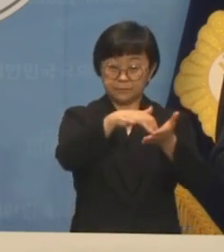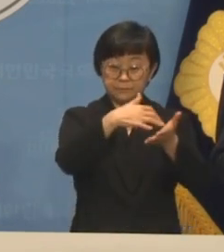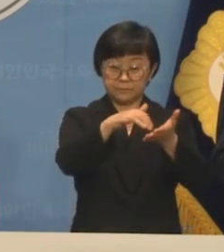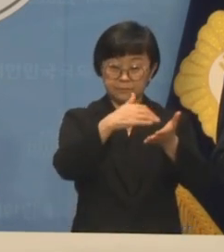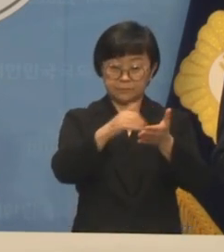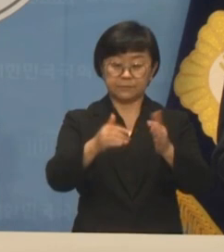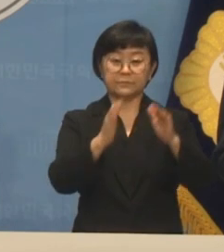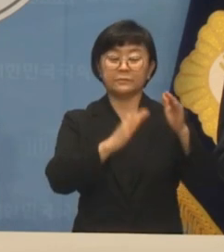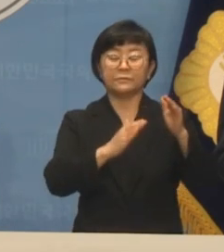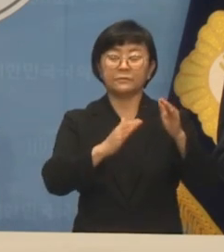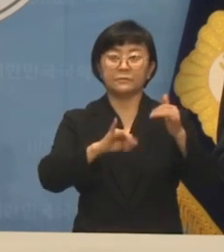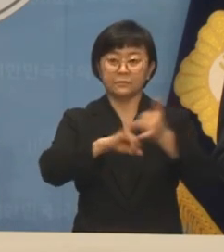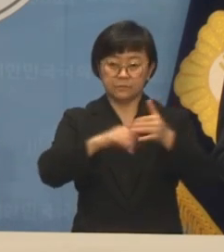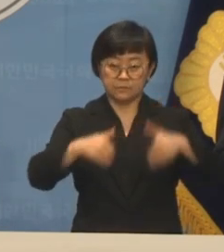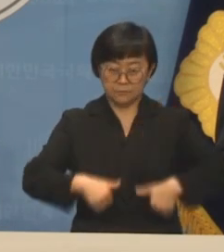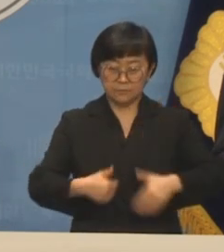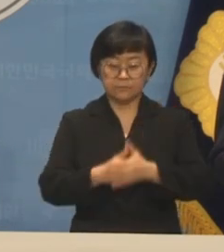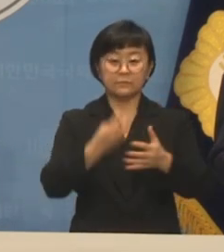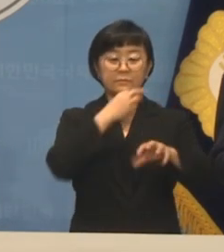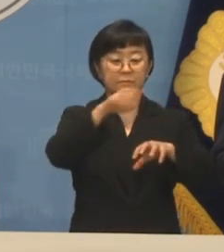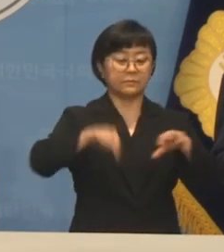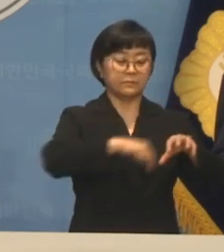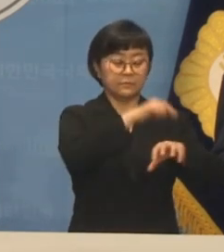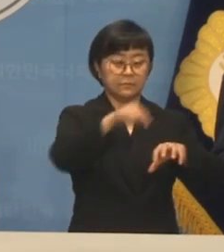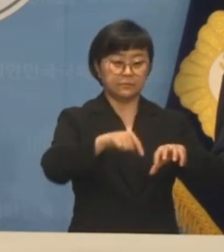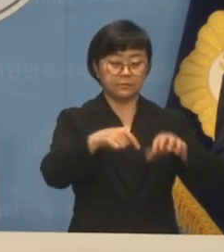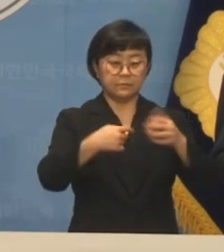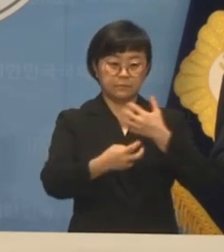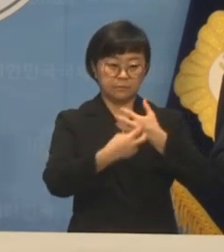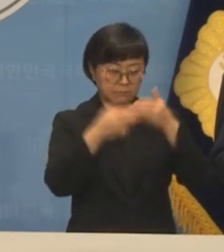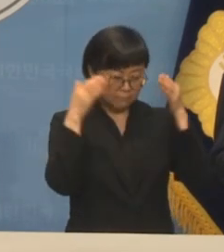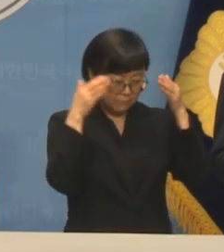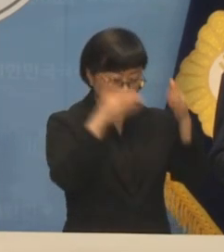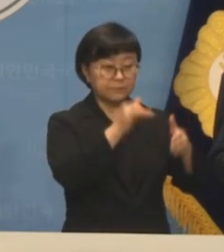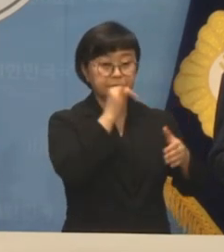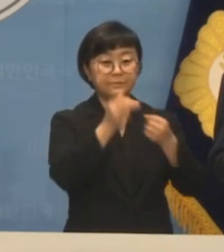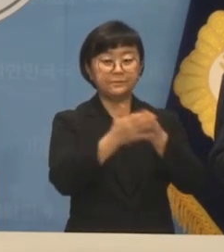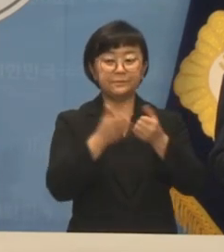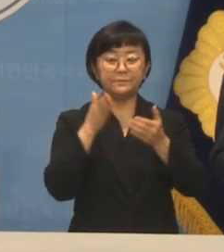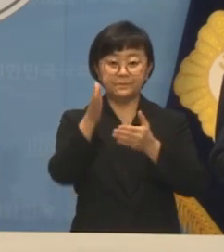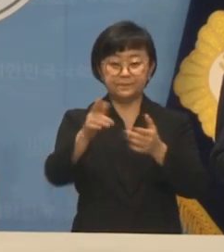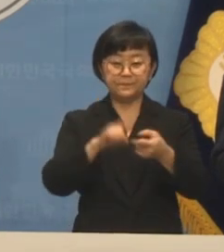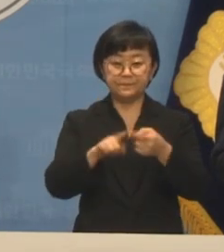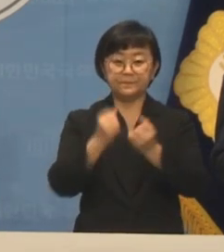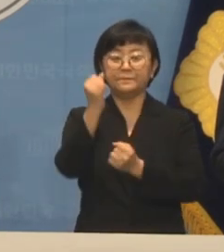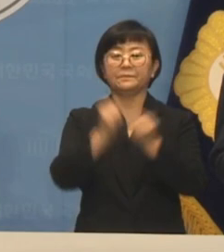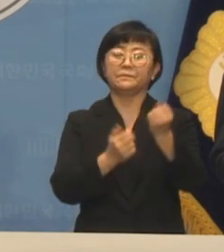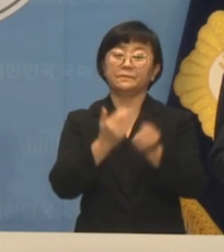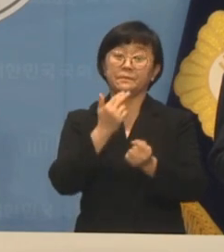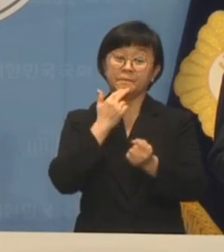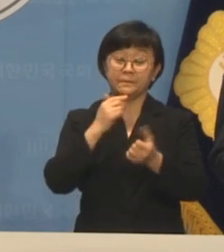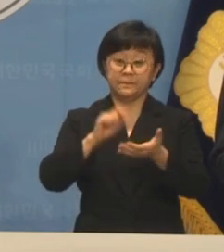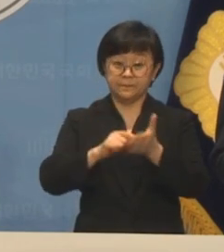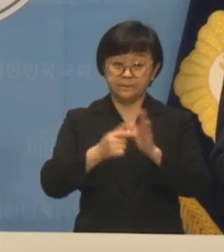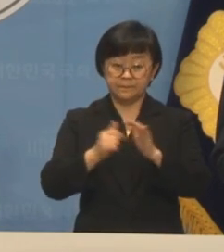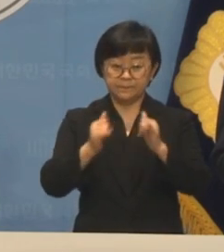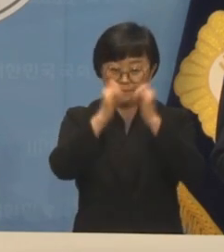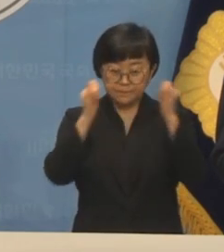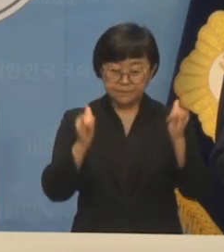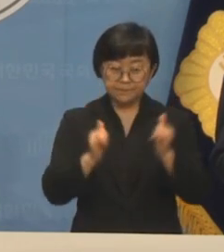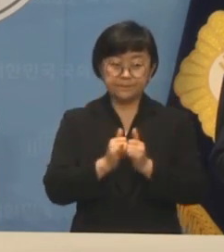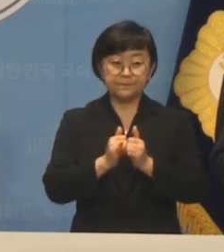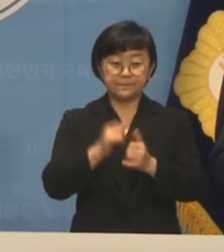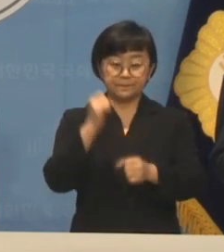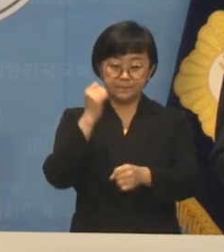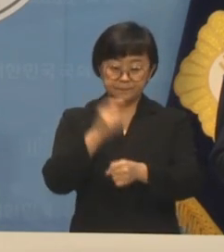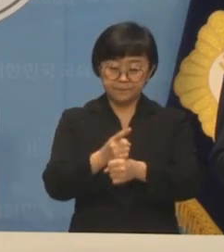절대적으로 부족하고 또 수도권과 특정 진료과에 편중되어 있는 현상은 굳이 설명하지 않아도 될 만큼 사회적으로도